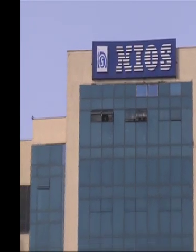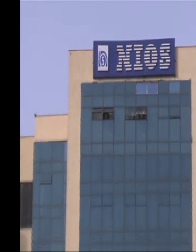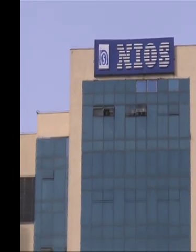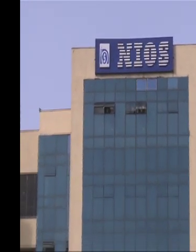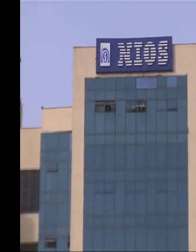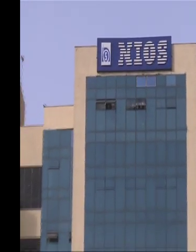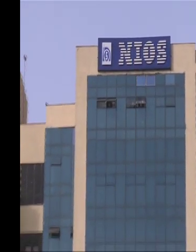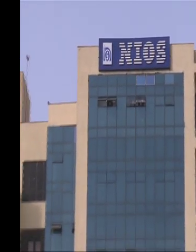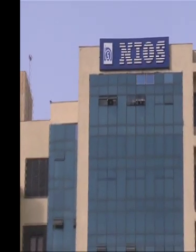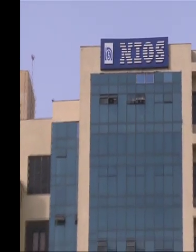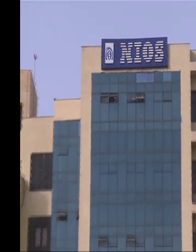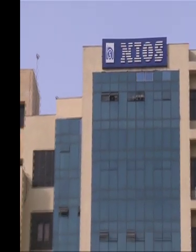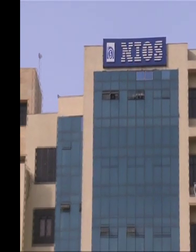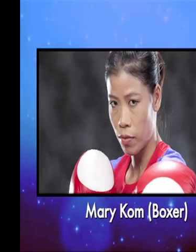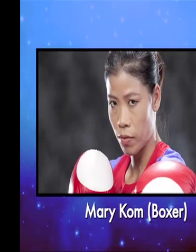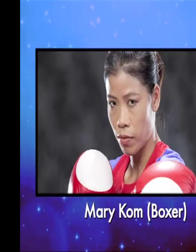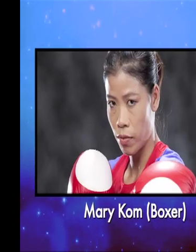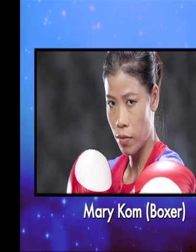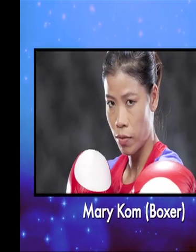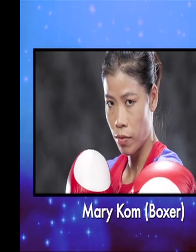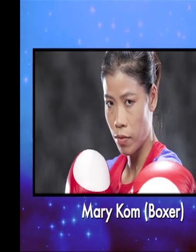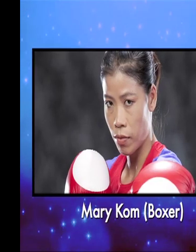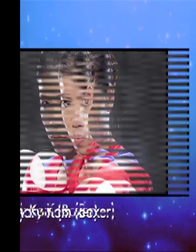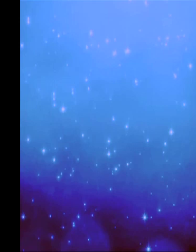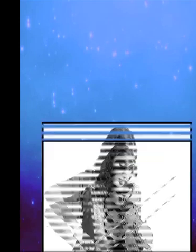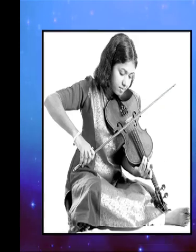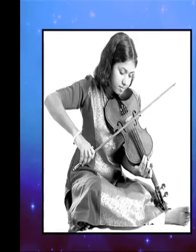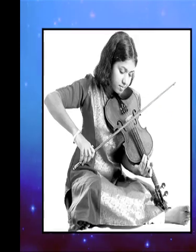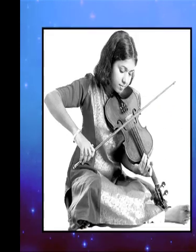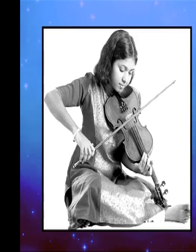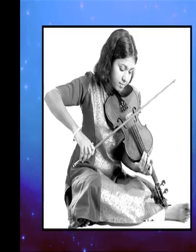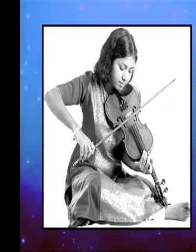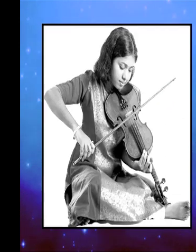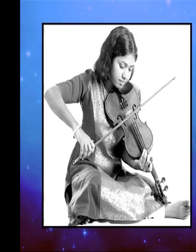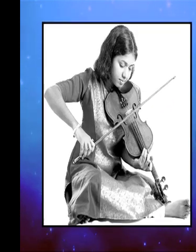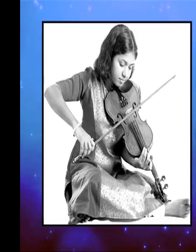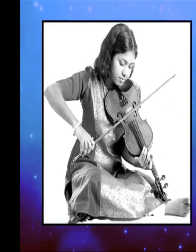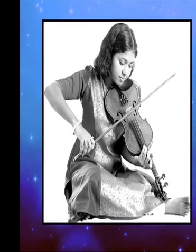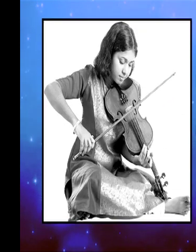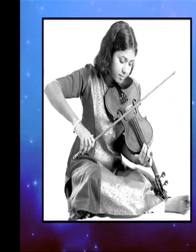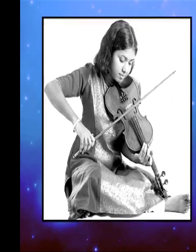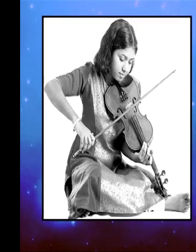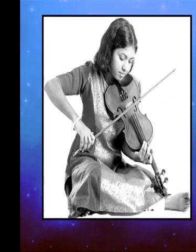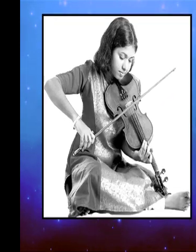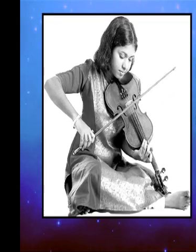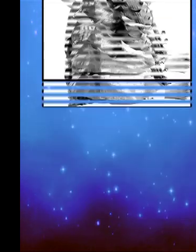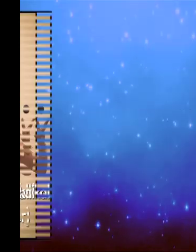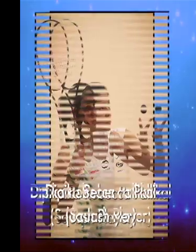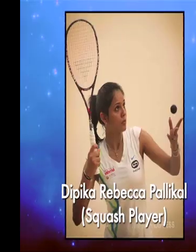हैं जानी मानी बॉक्सर मैरी कॉम, वायलिनिस्ट एल अथीरा कृष्णा,